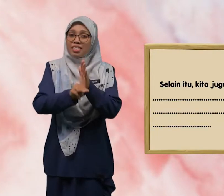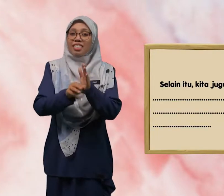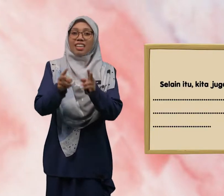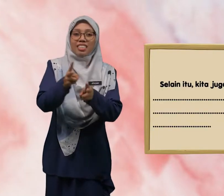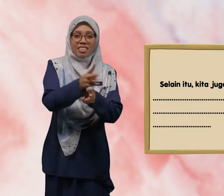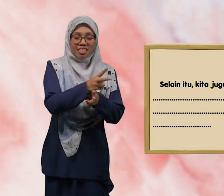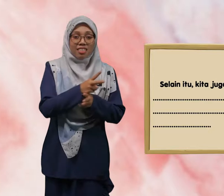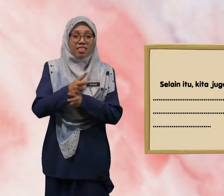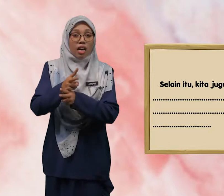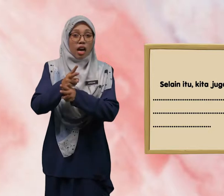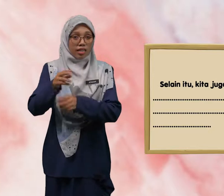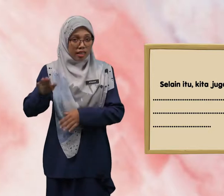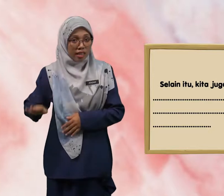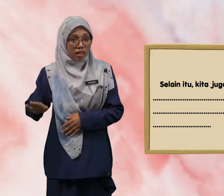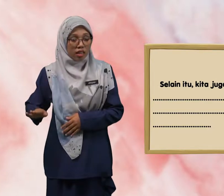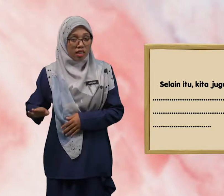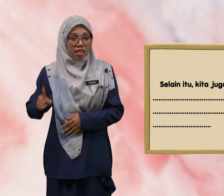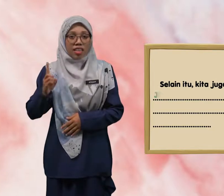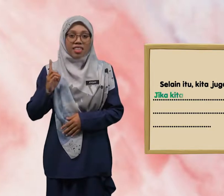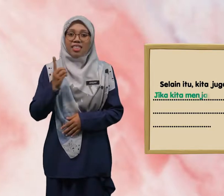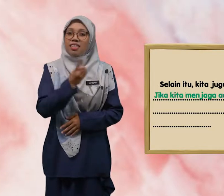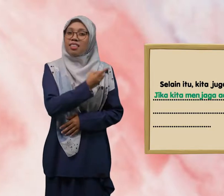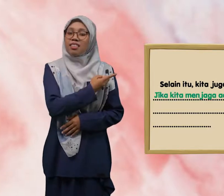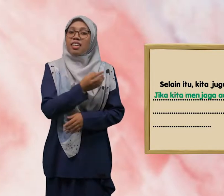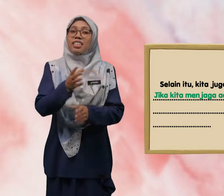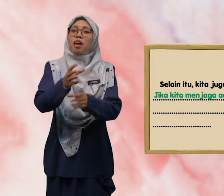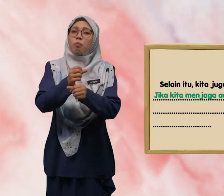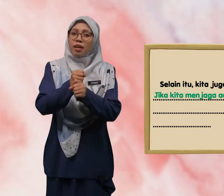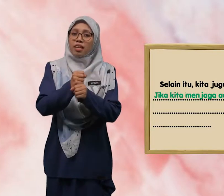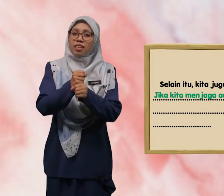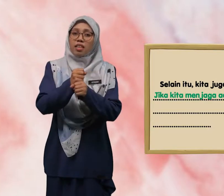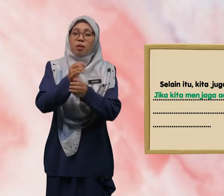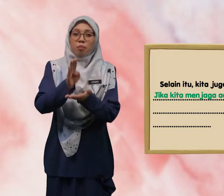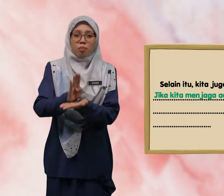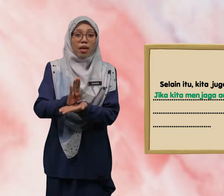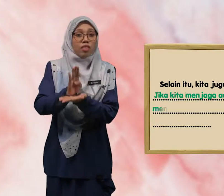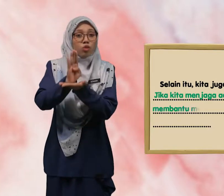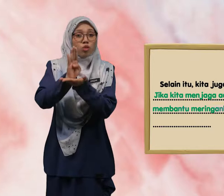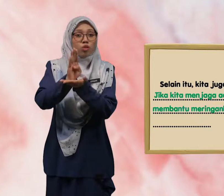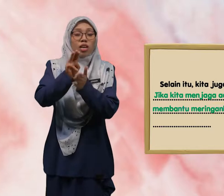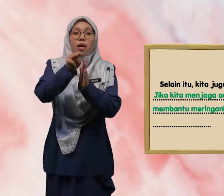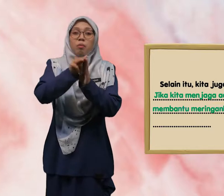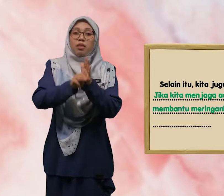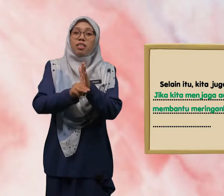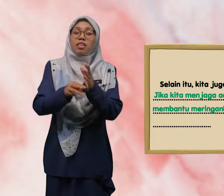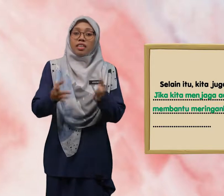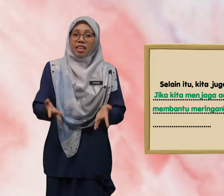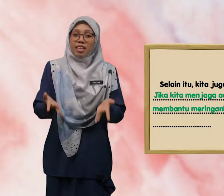menjaga Adik kita dapat membantu meringankan